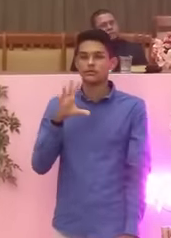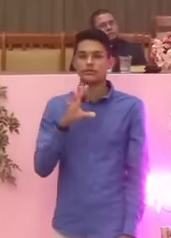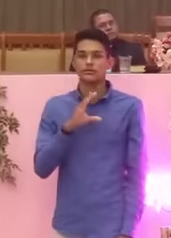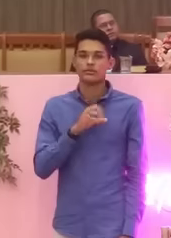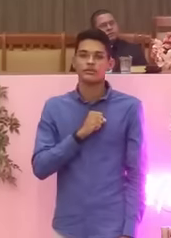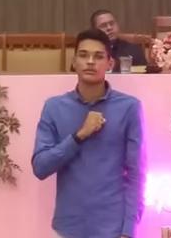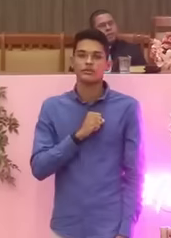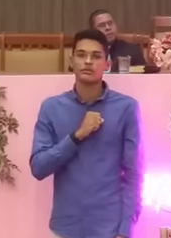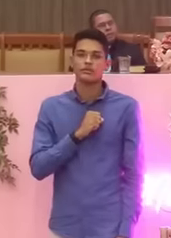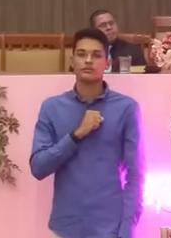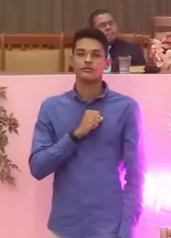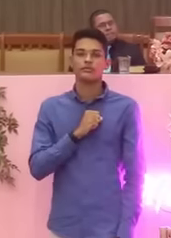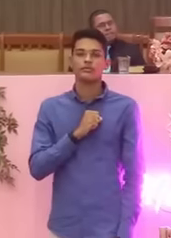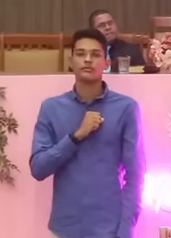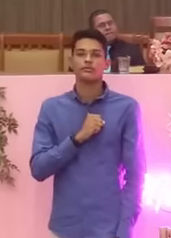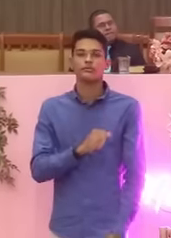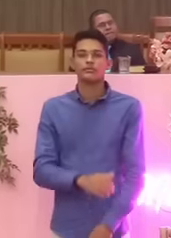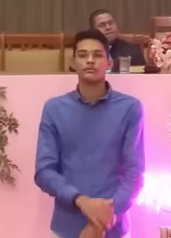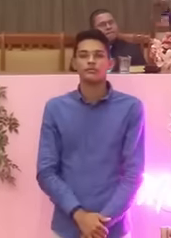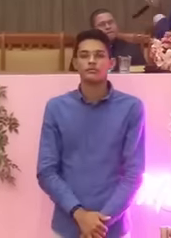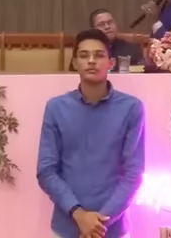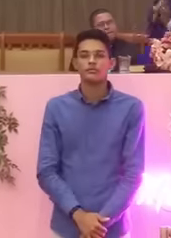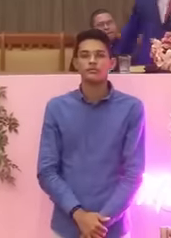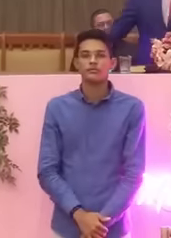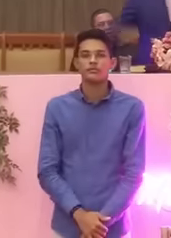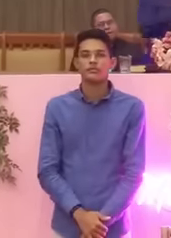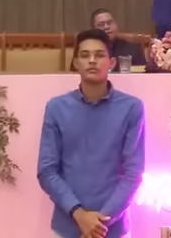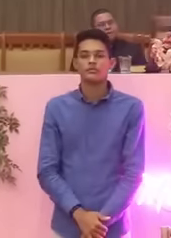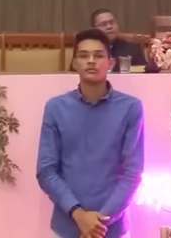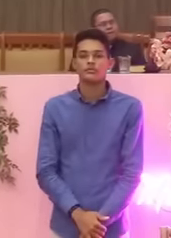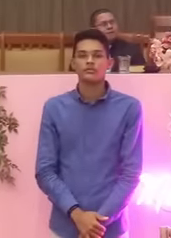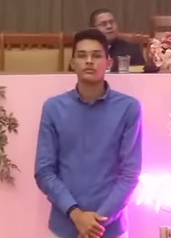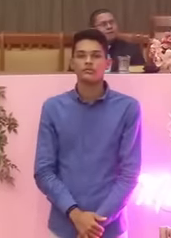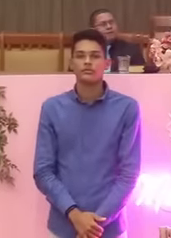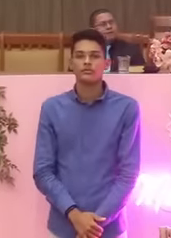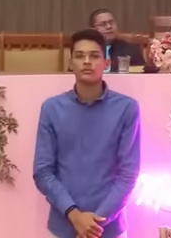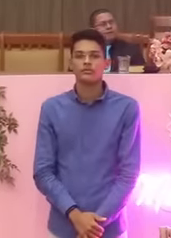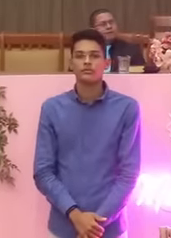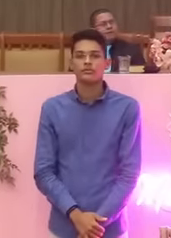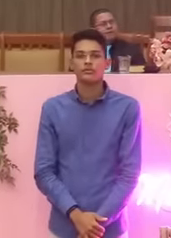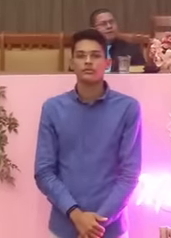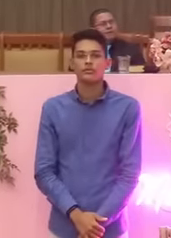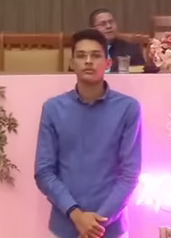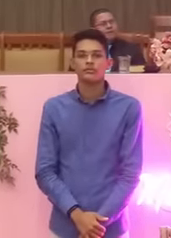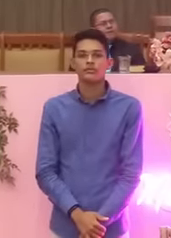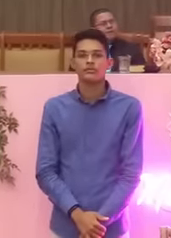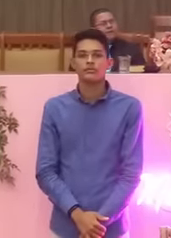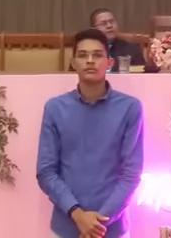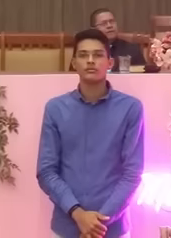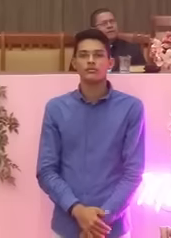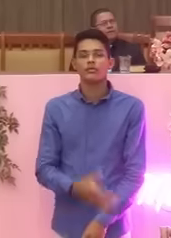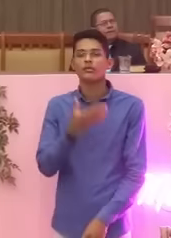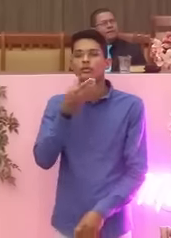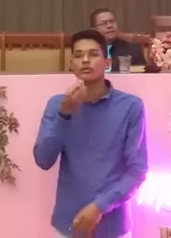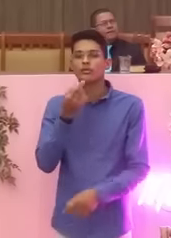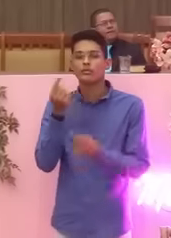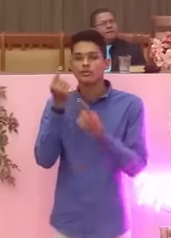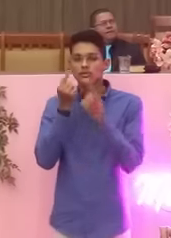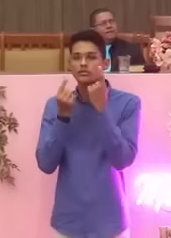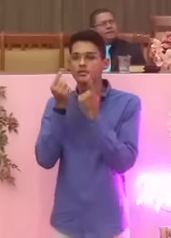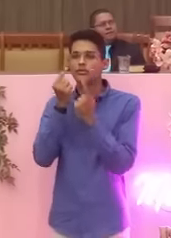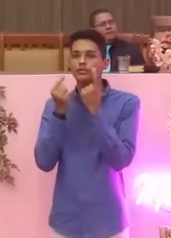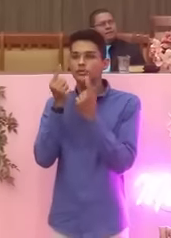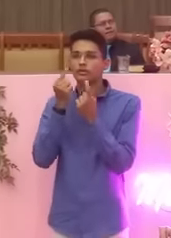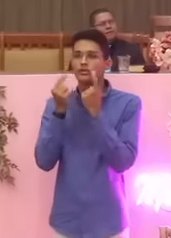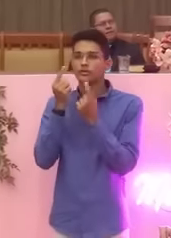Tu vai morrer aí ele saiu foi embora quando ele foi saindo aí Ezequias virou para a parede Chorou Chorou Chorou chorou e disse meu Deus